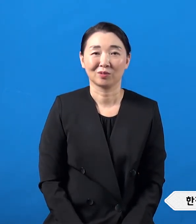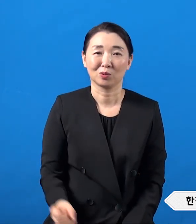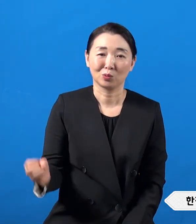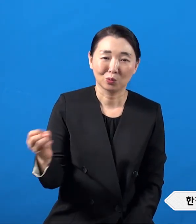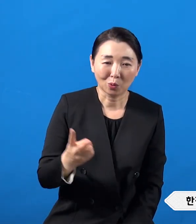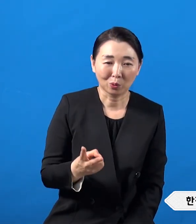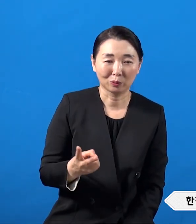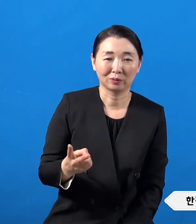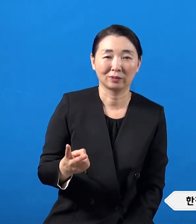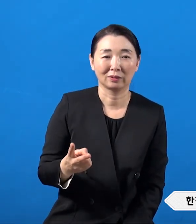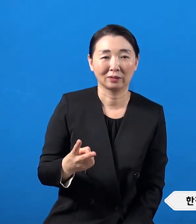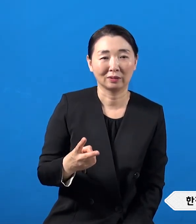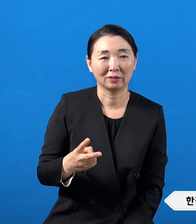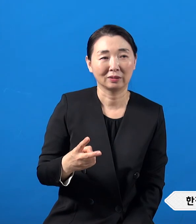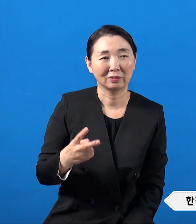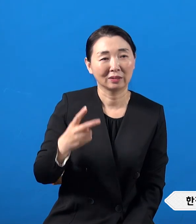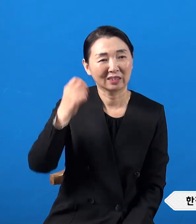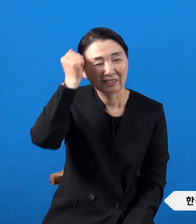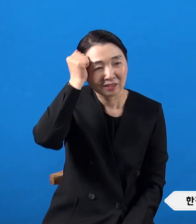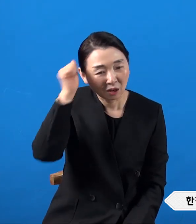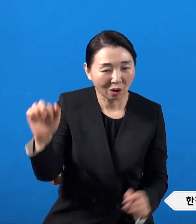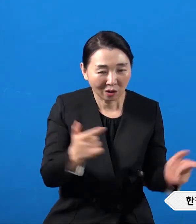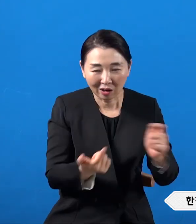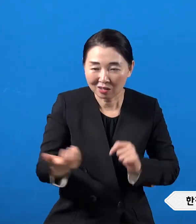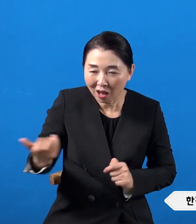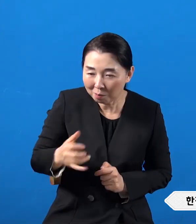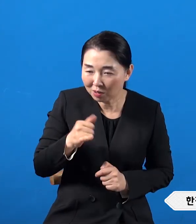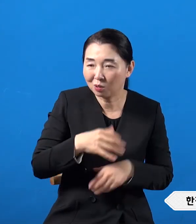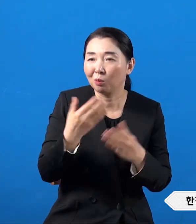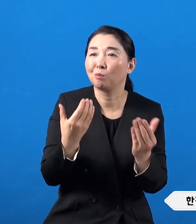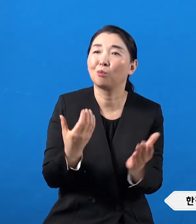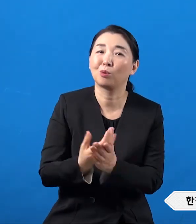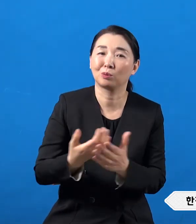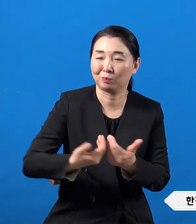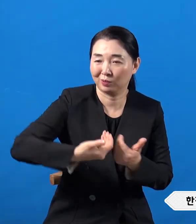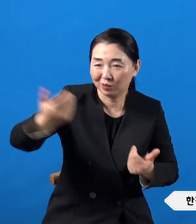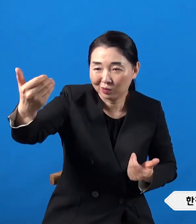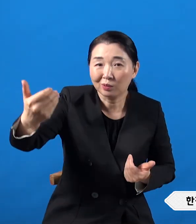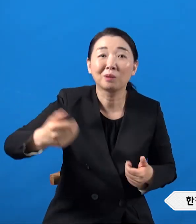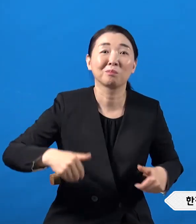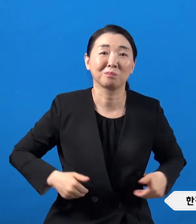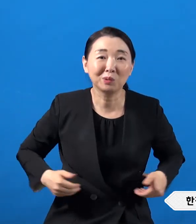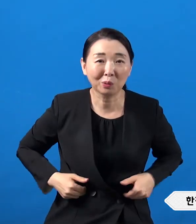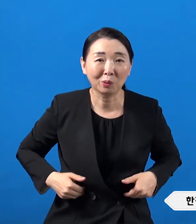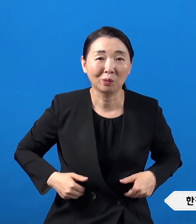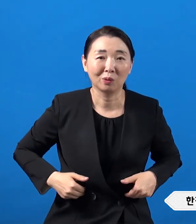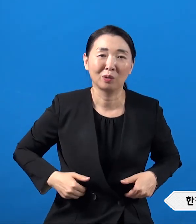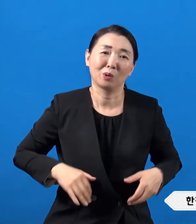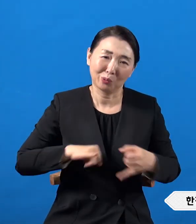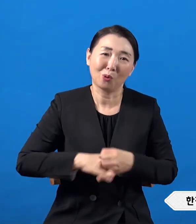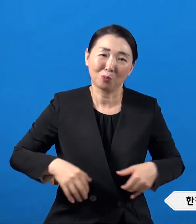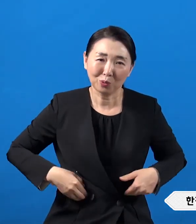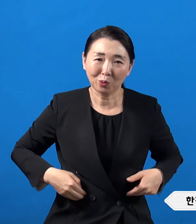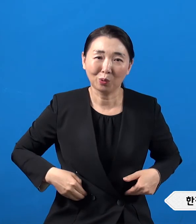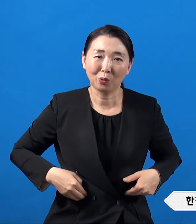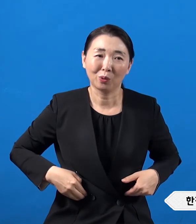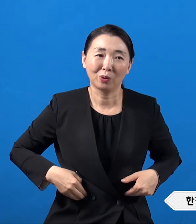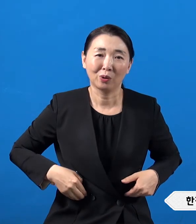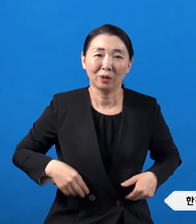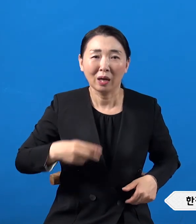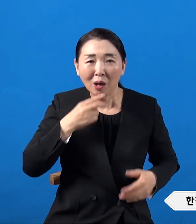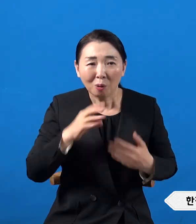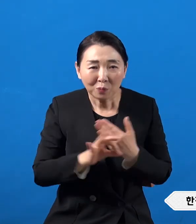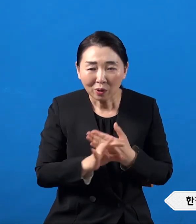그리고 그 아픈 기억들을 떠나보내야 됩니다. 반드시 그렇게 해야 됩니다. 그렇게 하지 않으면 그